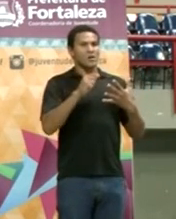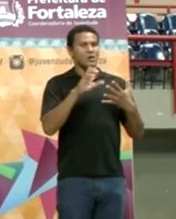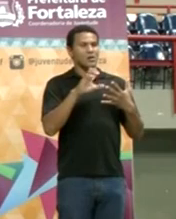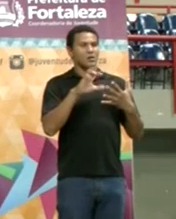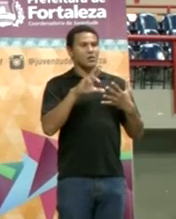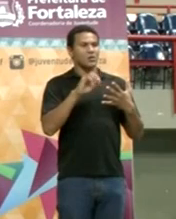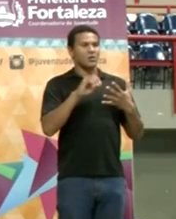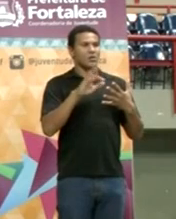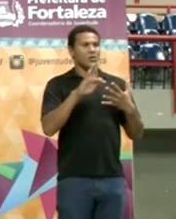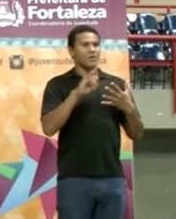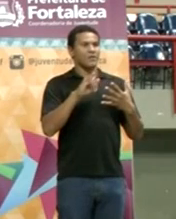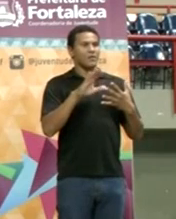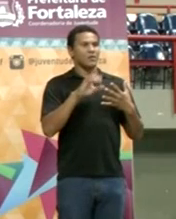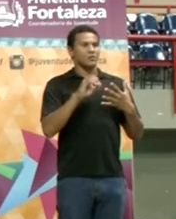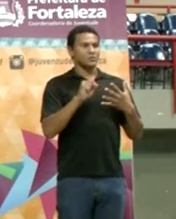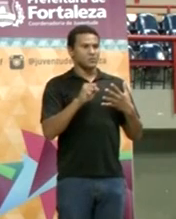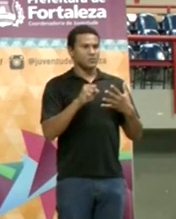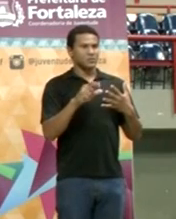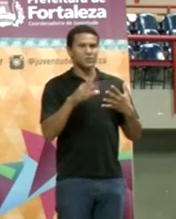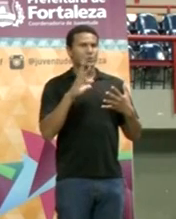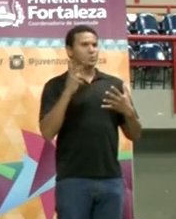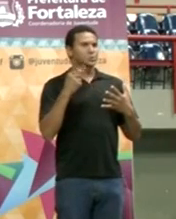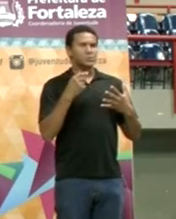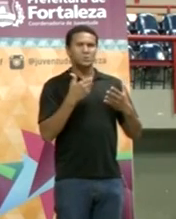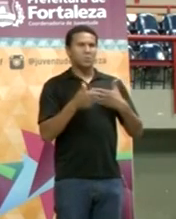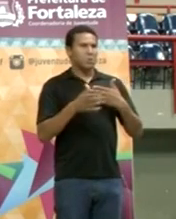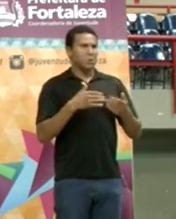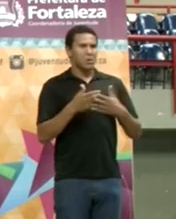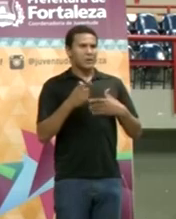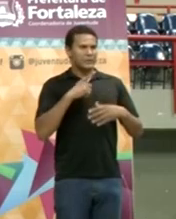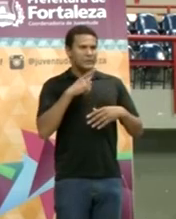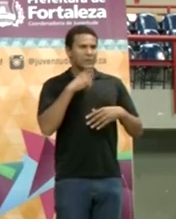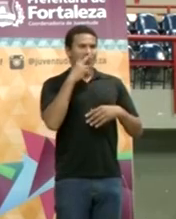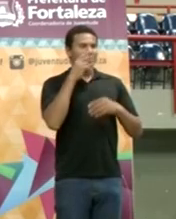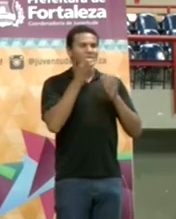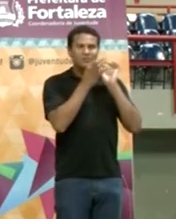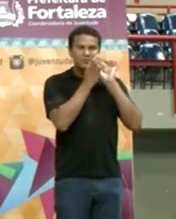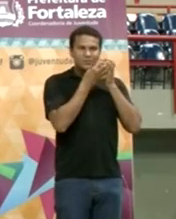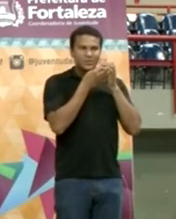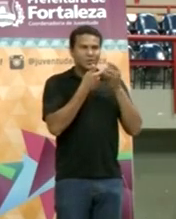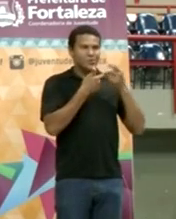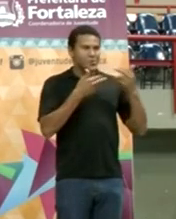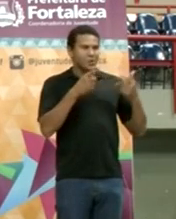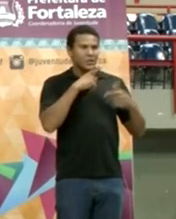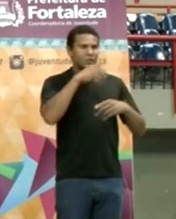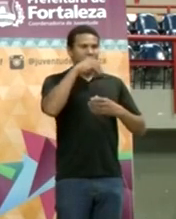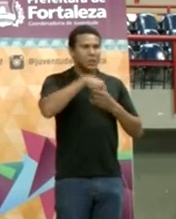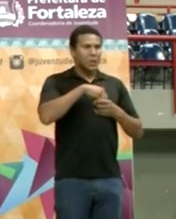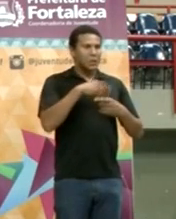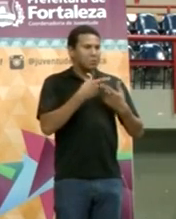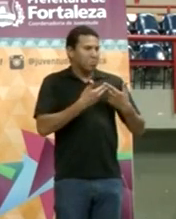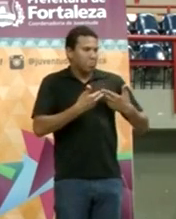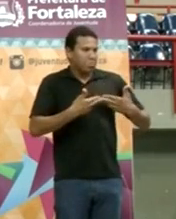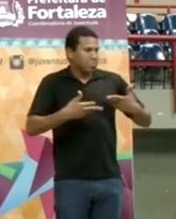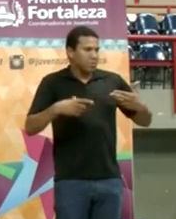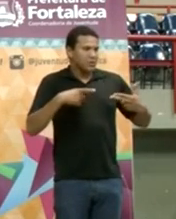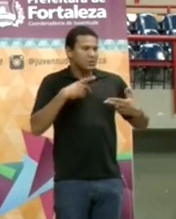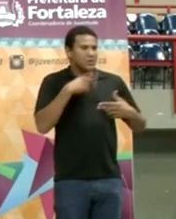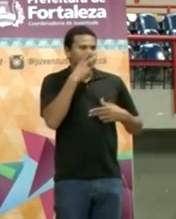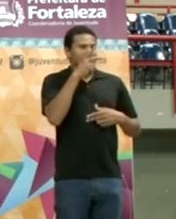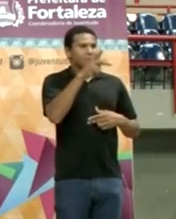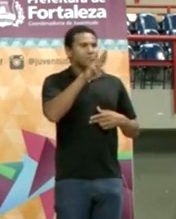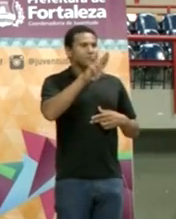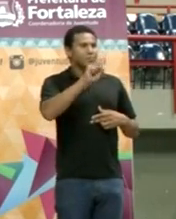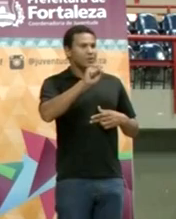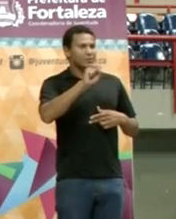tudo. Toda base purulenta, né, toda formação de pus que você tem a presença de macrófagos. E temos os linfócitos, que são aquelas